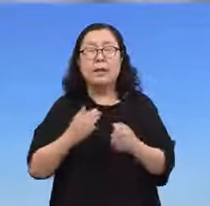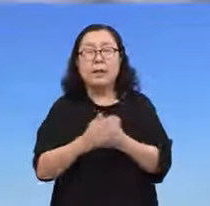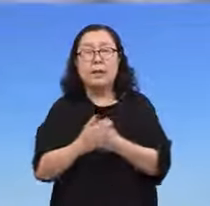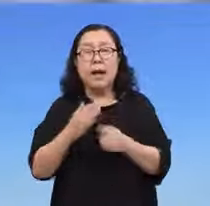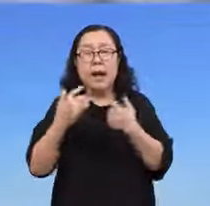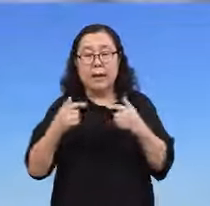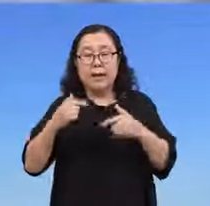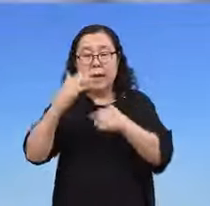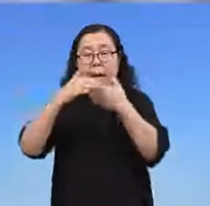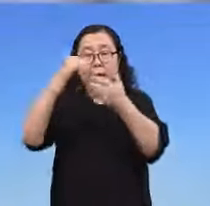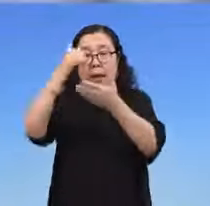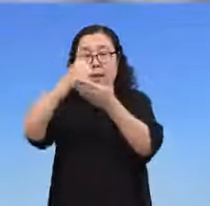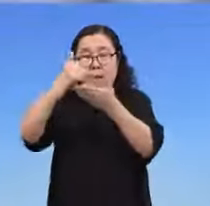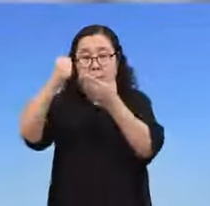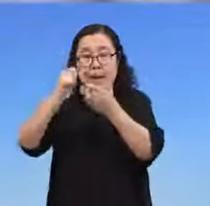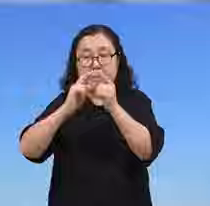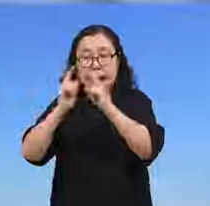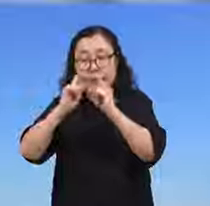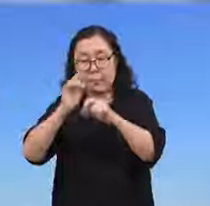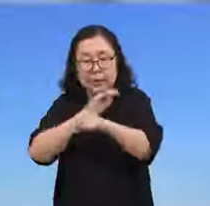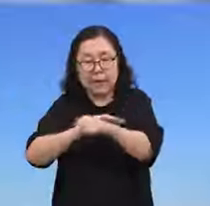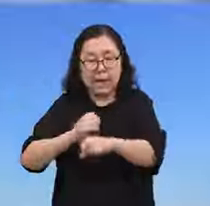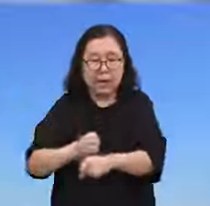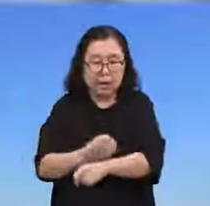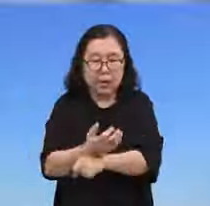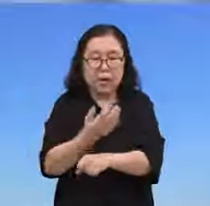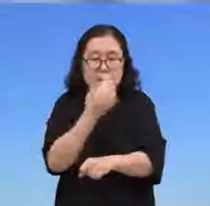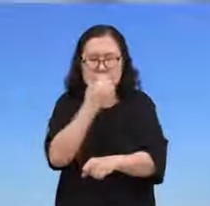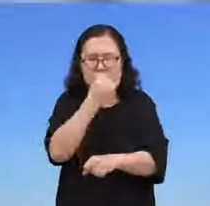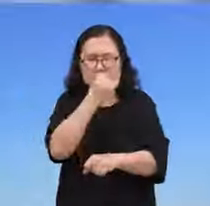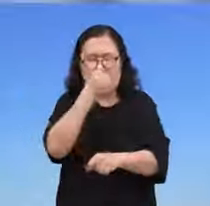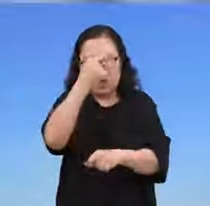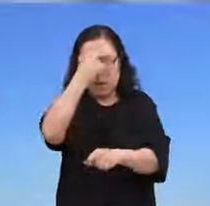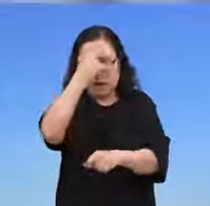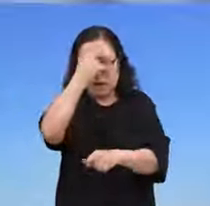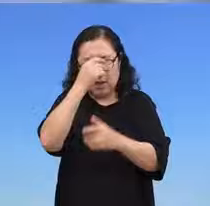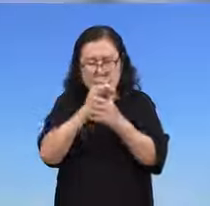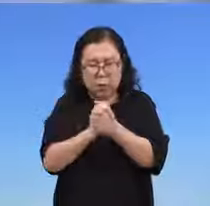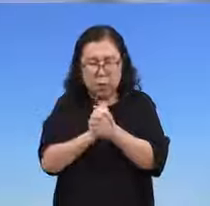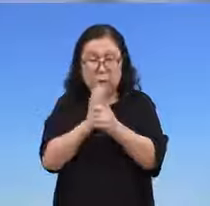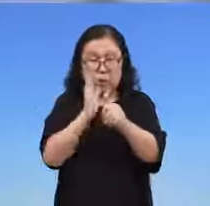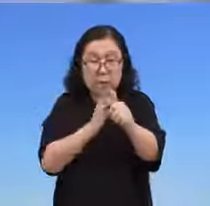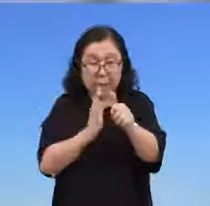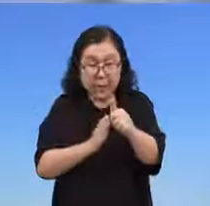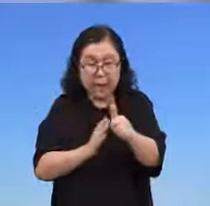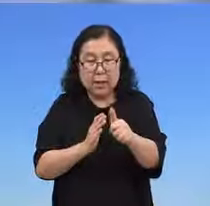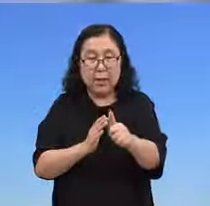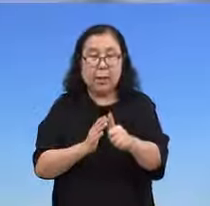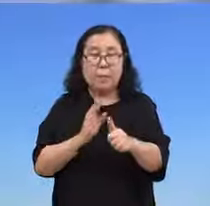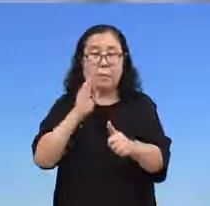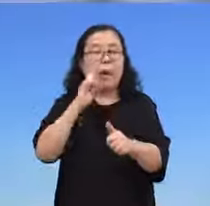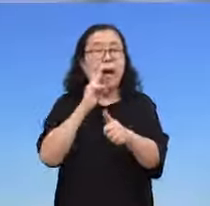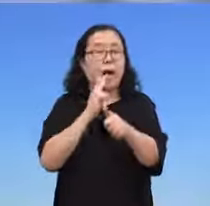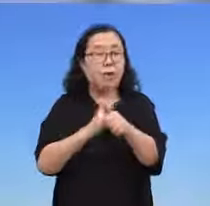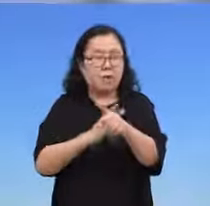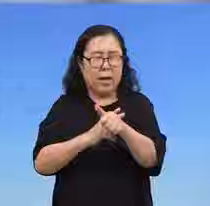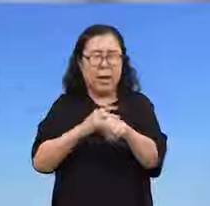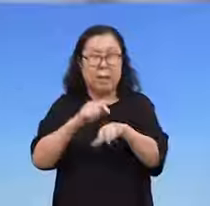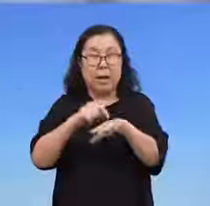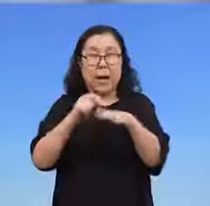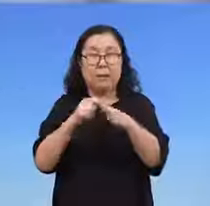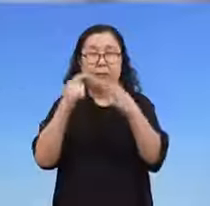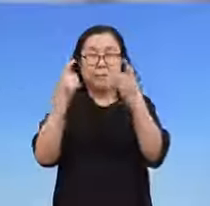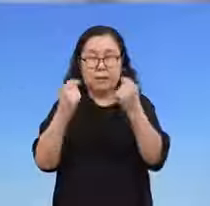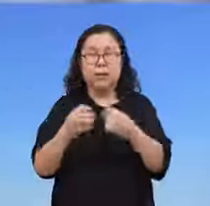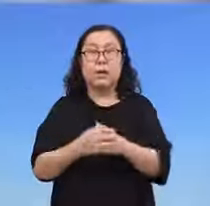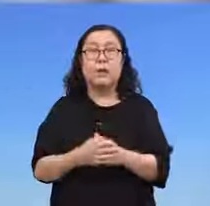하나님께 말씀을 잘 전할 수 있게 해달라고 기도해달라는 그 사도 바울의 그 심정처럼 오늘 저와 여러분 모두가 다